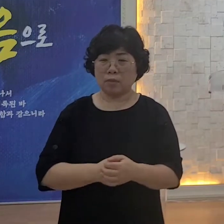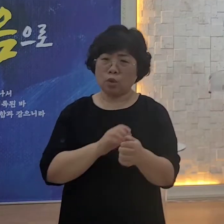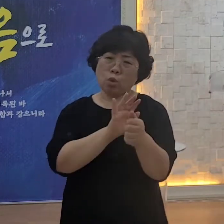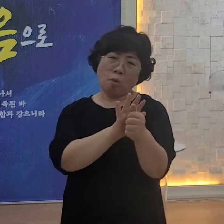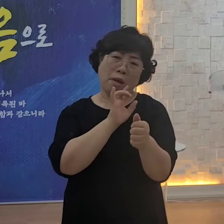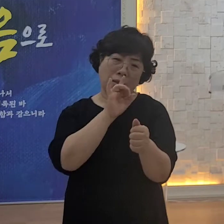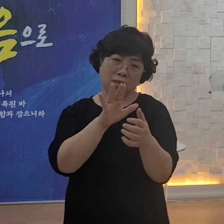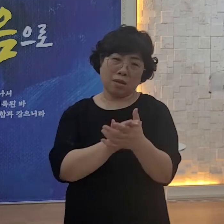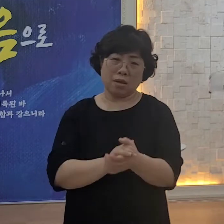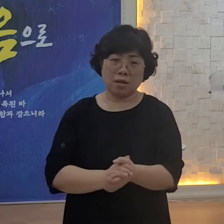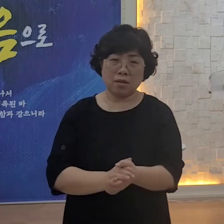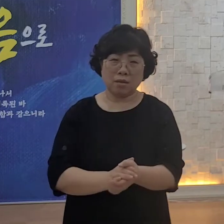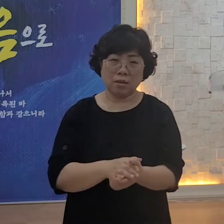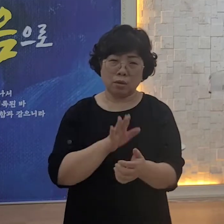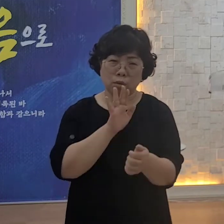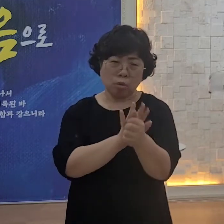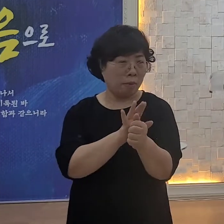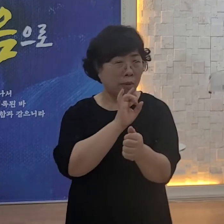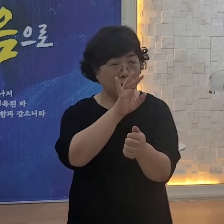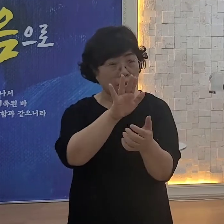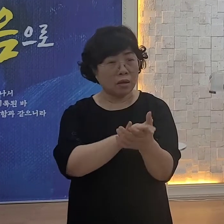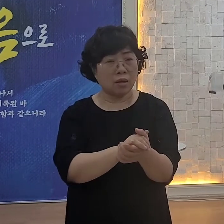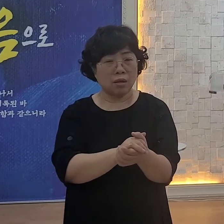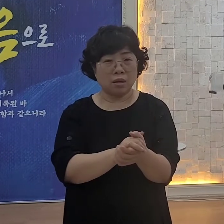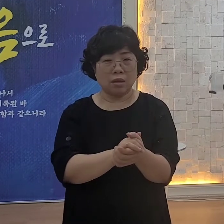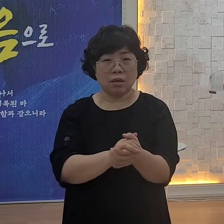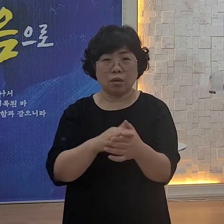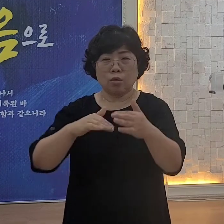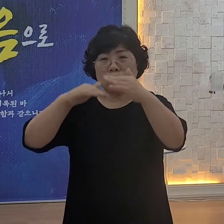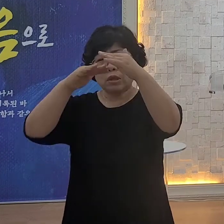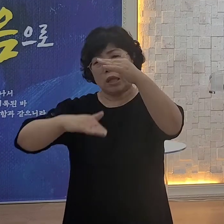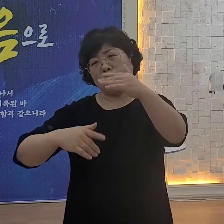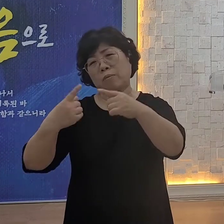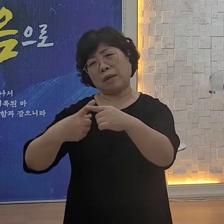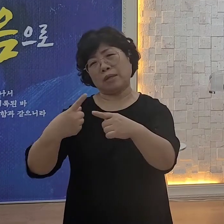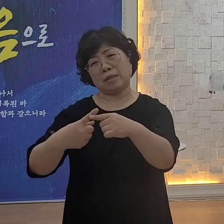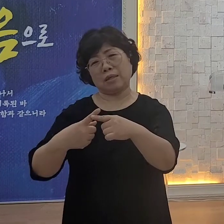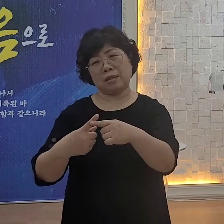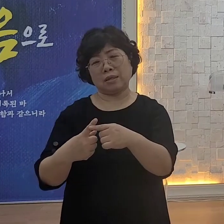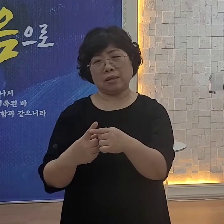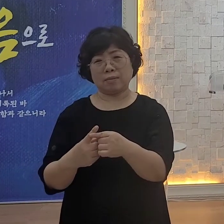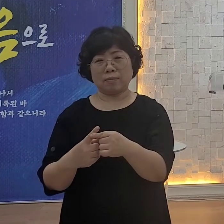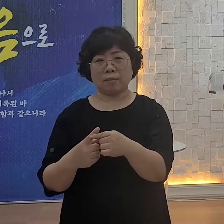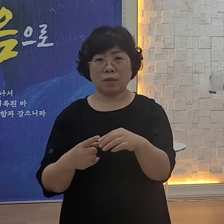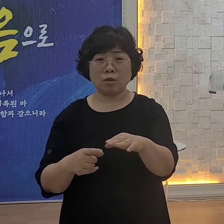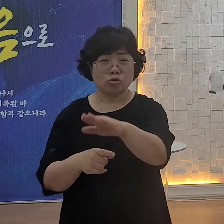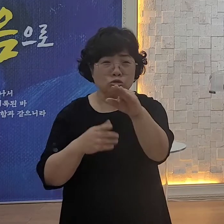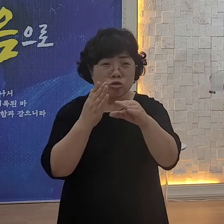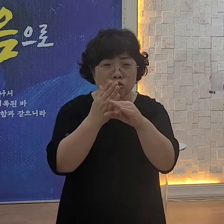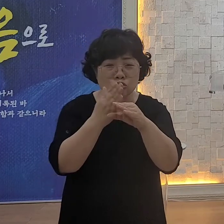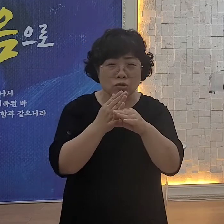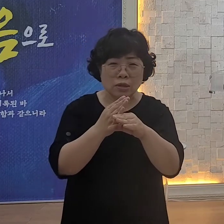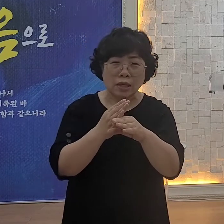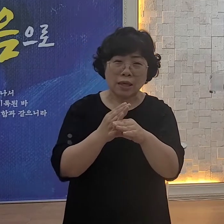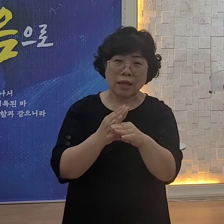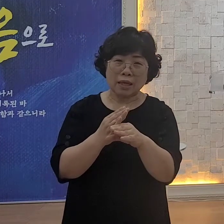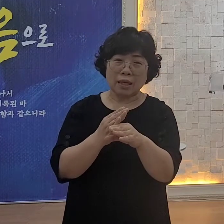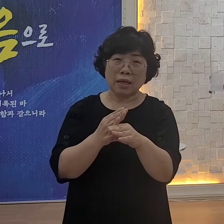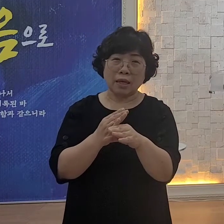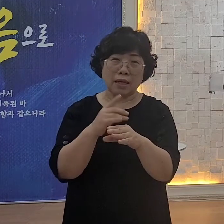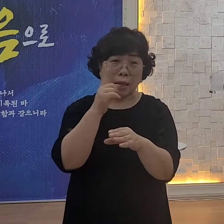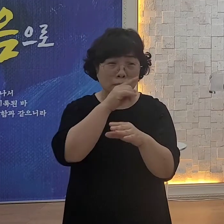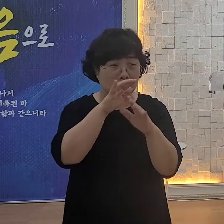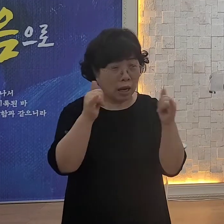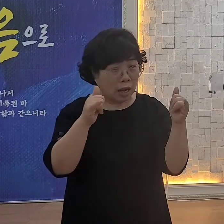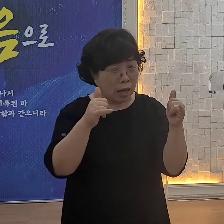안 된다는. 오늘 본문에 보세요. 이 본문에 뭐라? 이 우리 중에 아무리 악하고